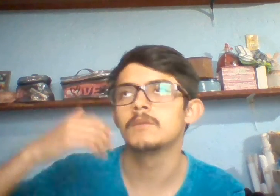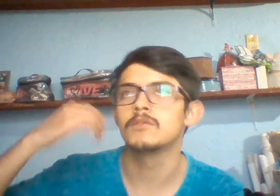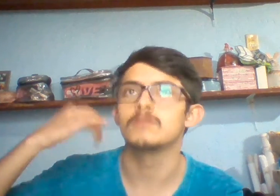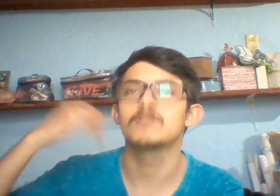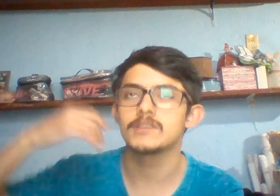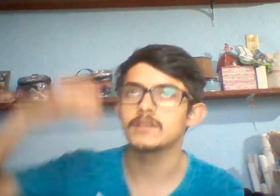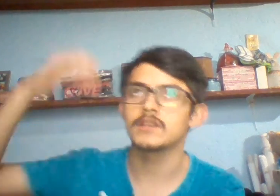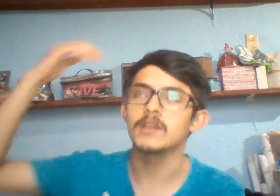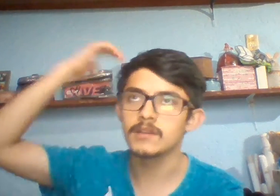o los coches que tienen